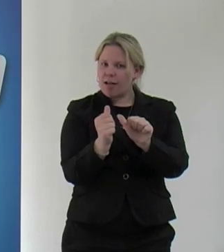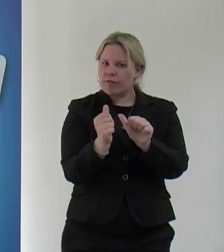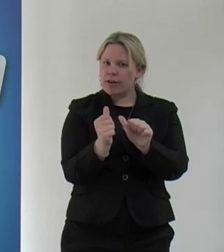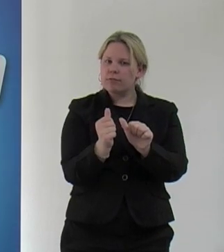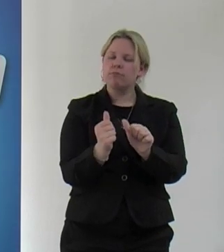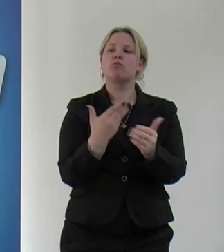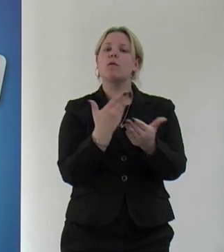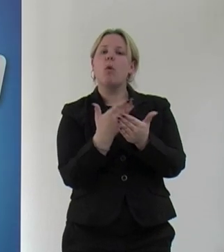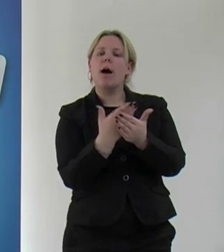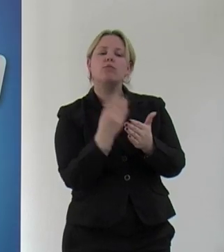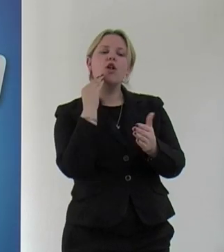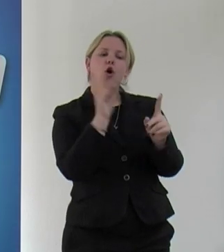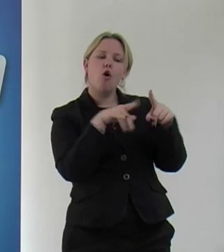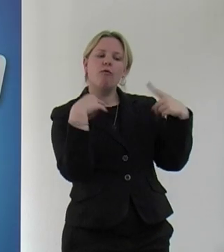eigenen Wohnung und auf der Arbeit.